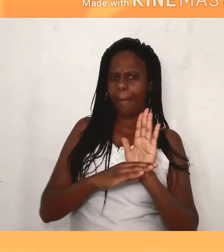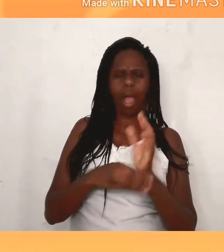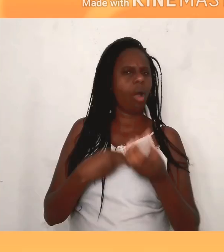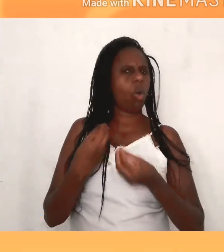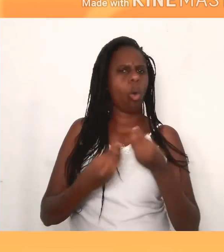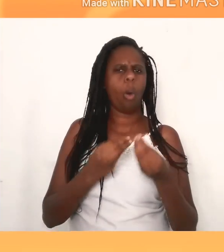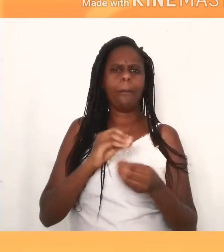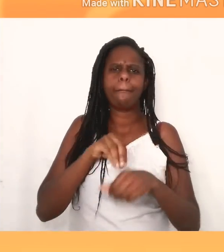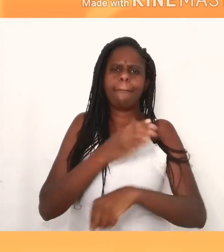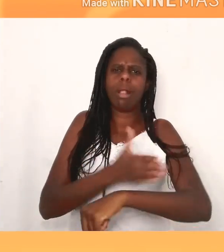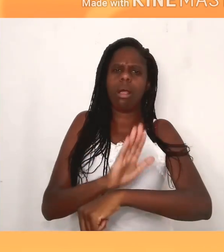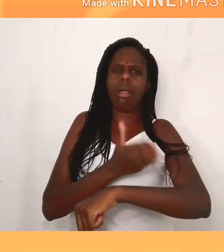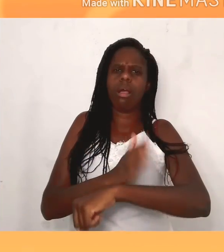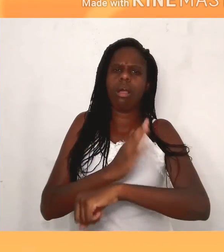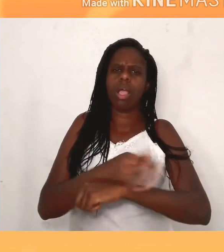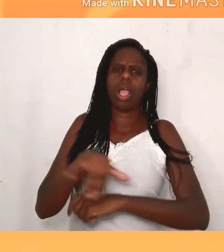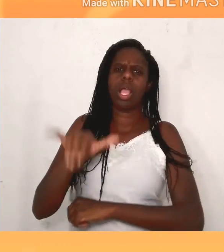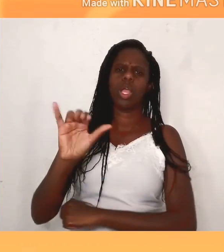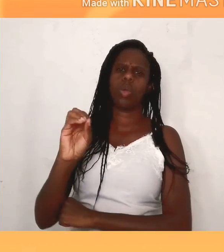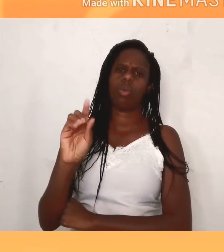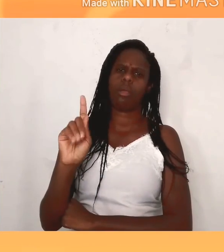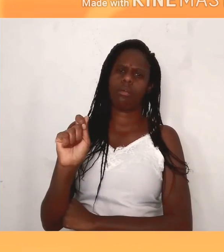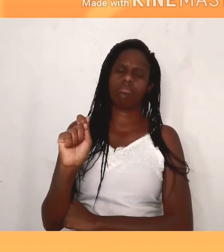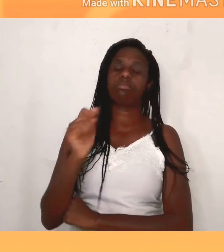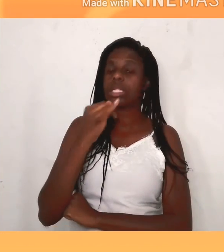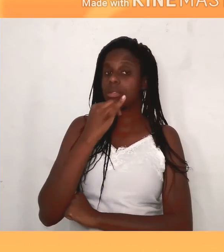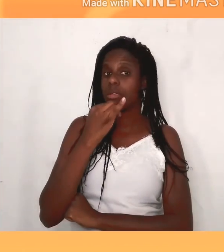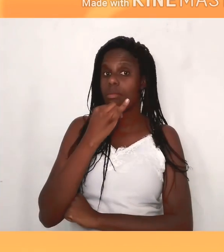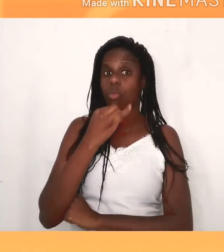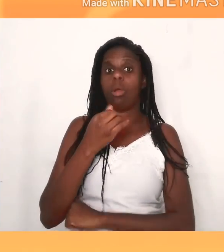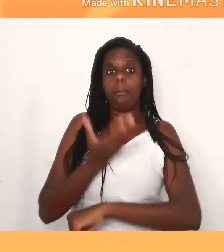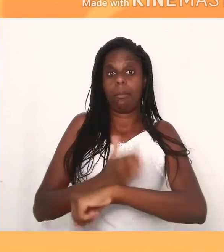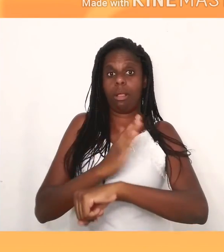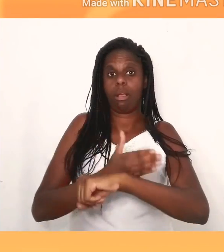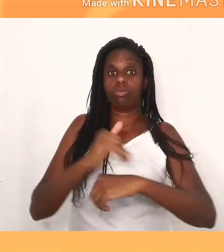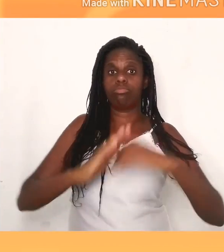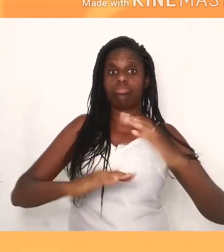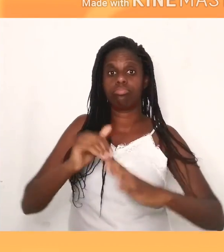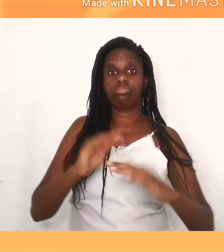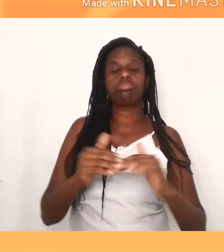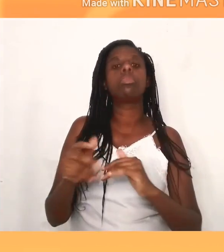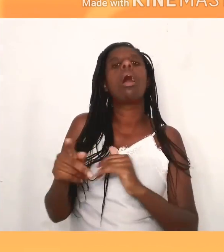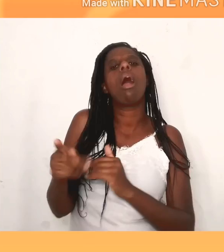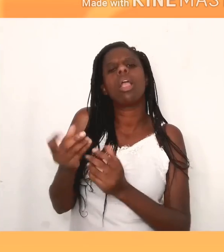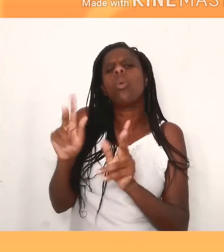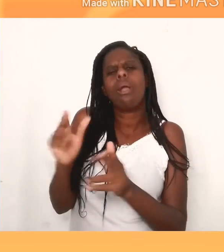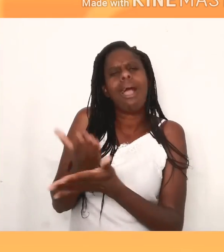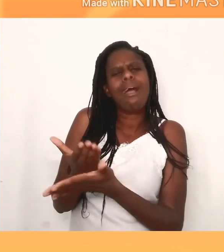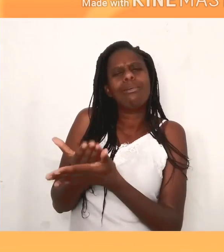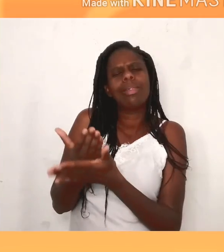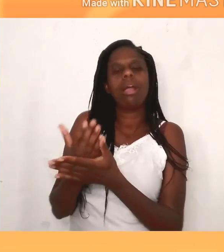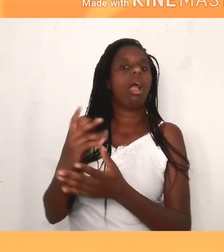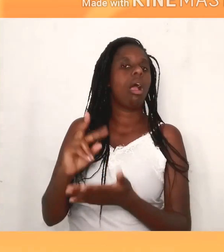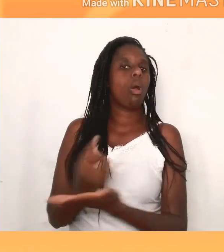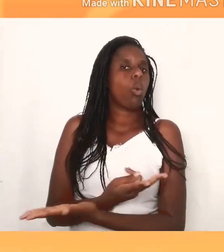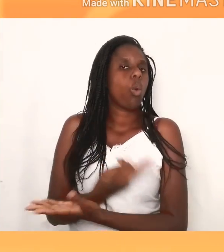adaptações dentro de uma prática de yoga. A prática de yoga, como a gente pratica aqui nas aulas,